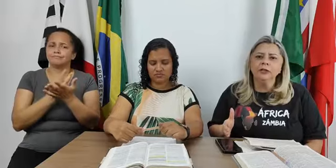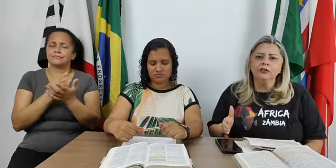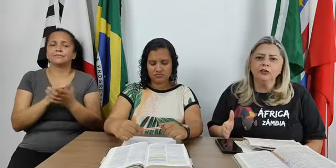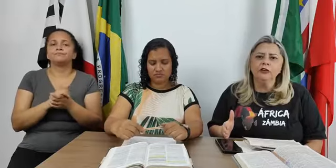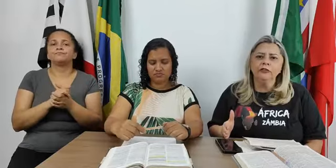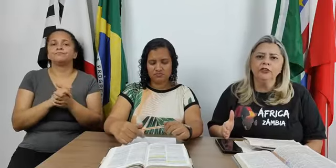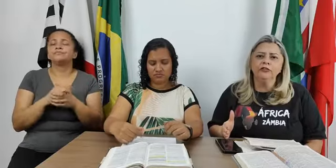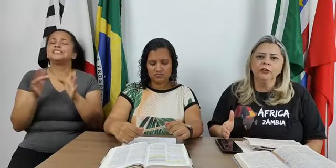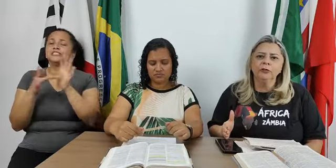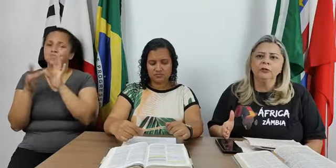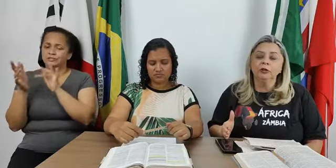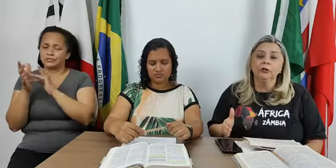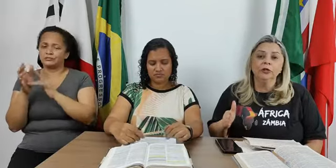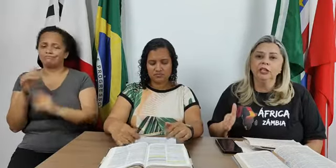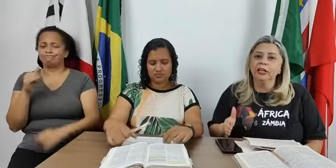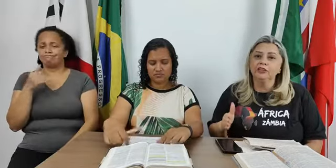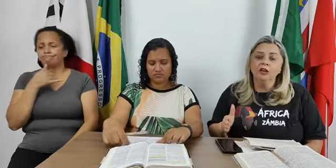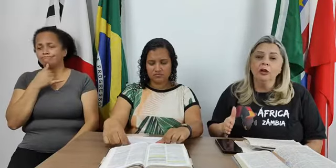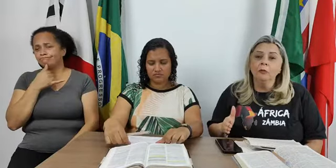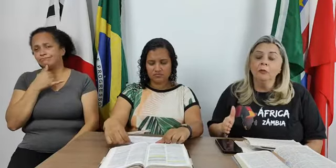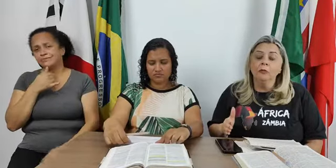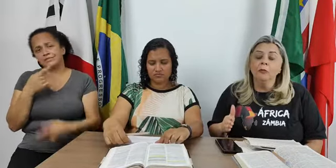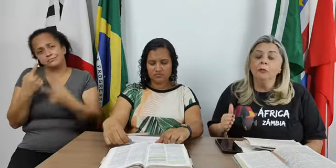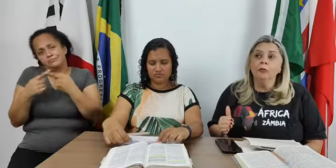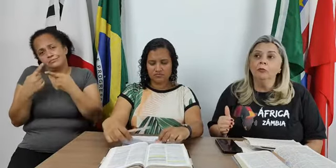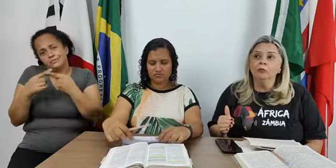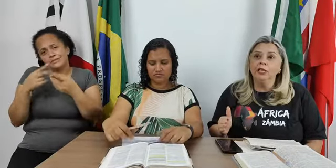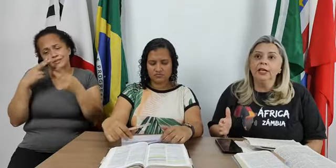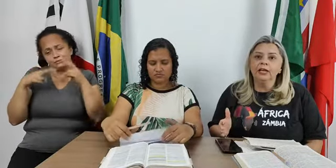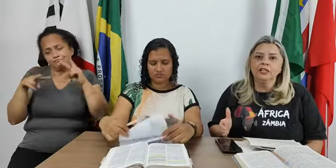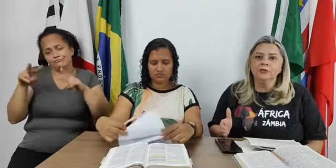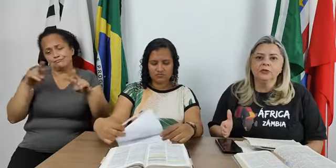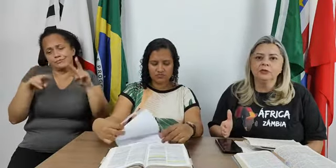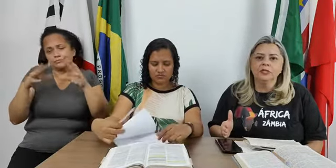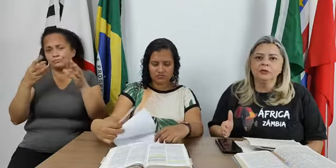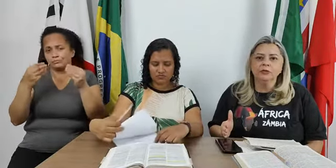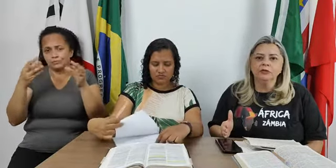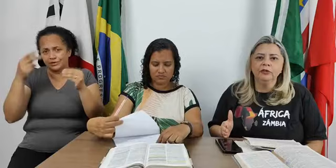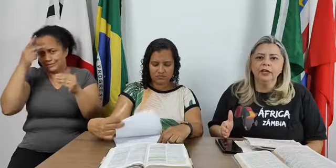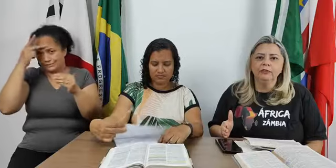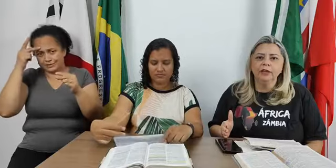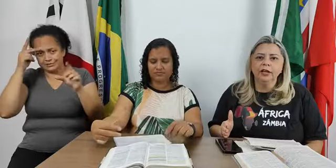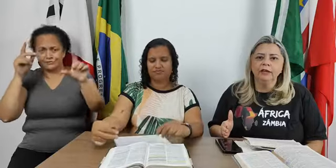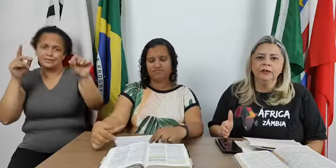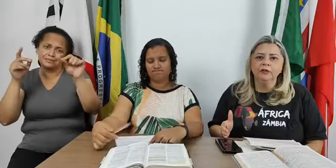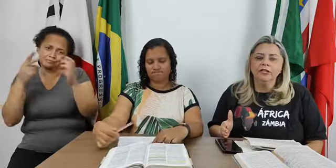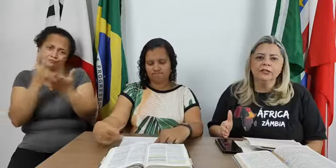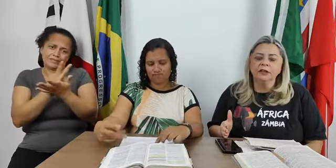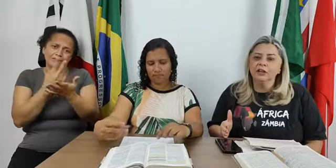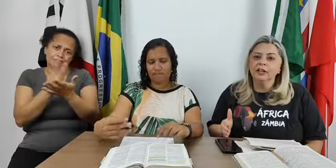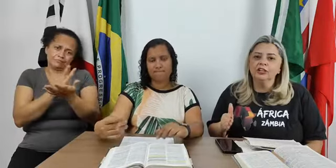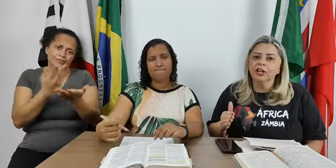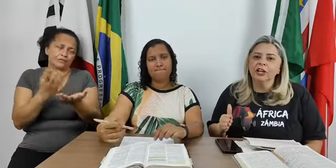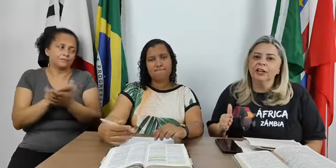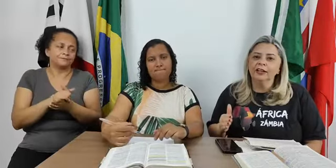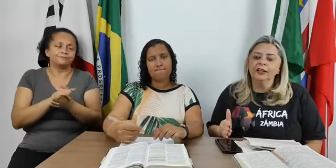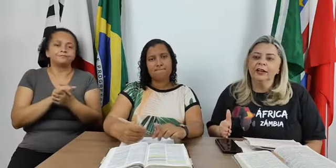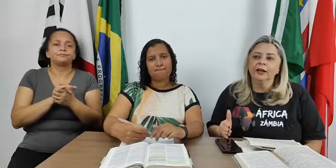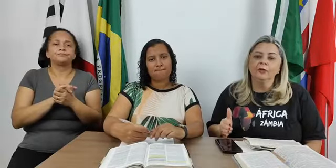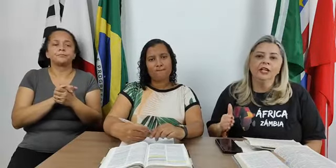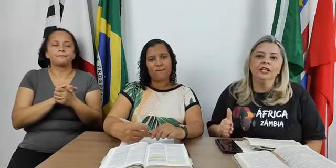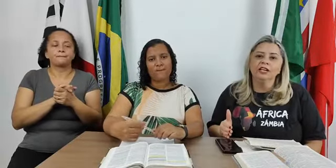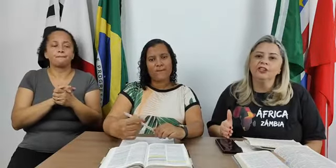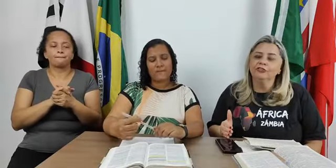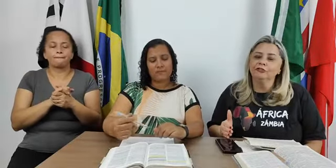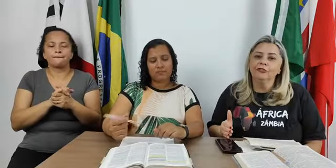Ele também sofre de ver a humanidade, milhares de pessoas indo para o inferno, né? Não é